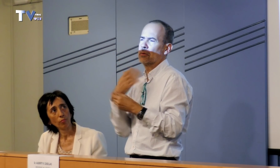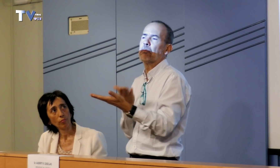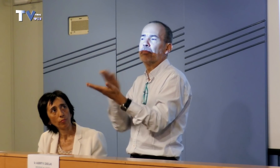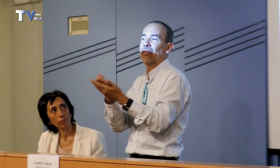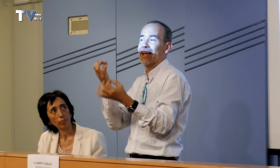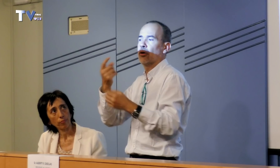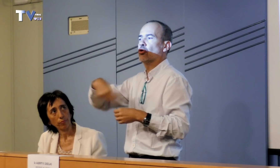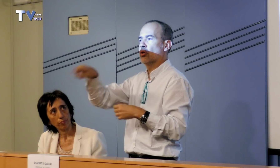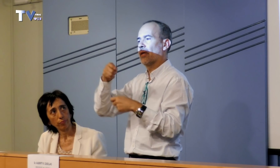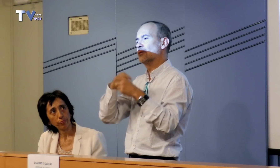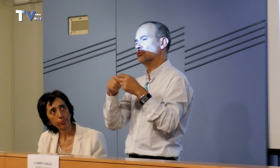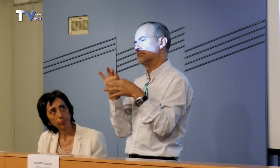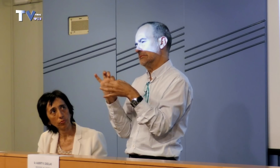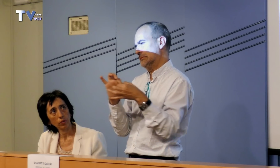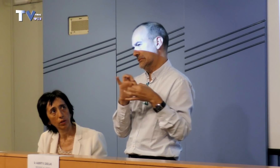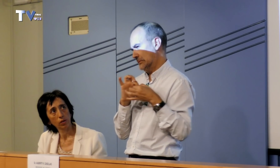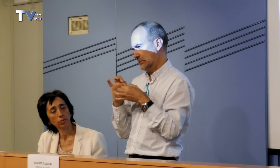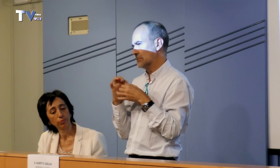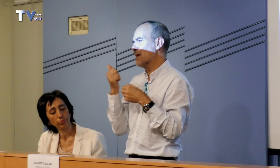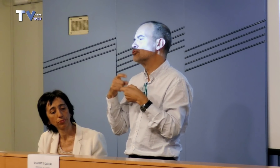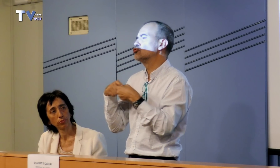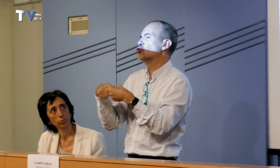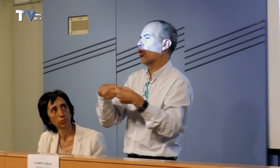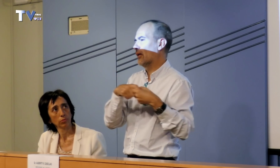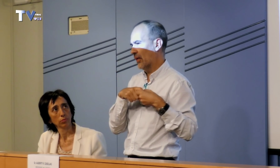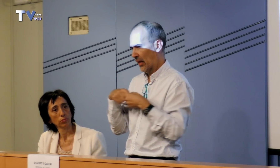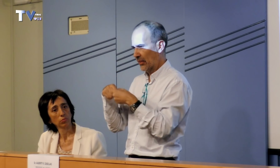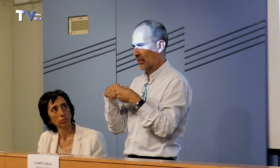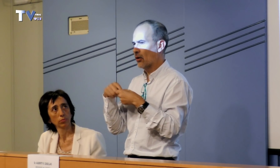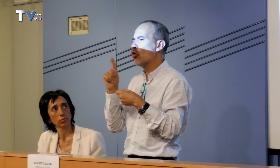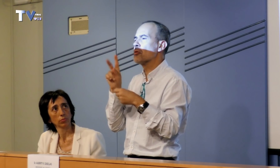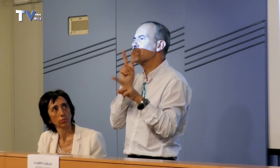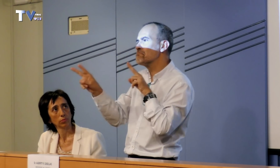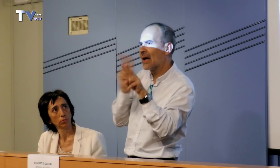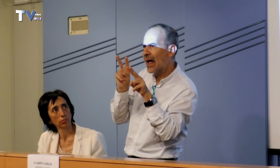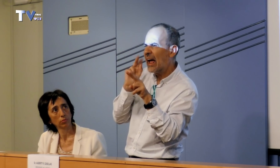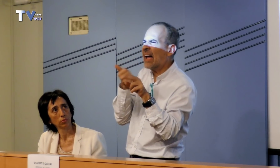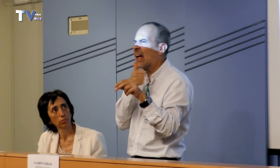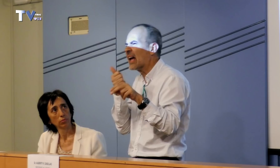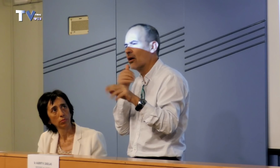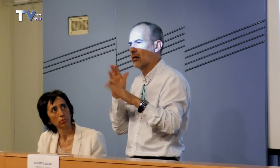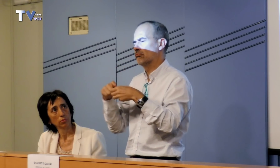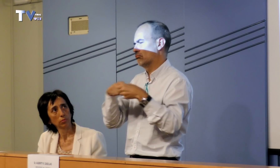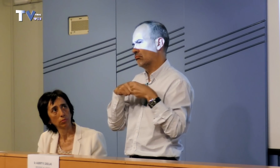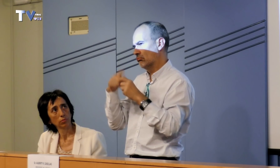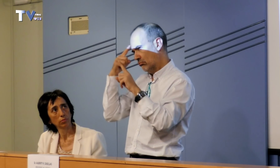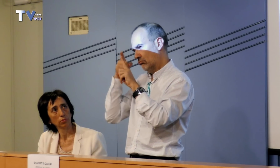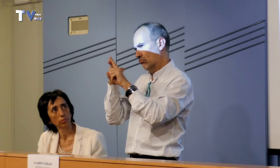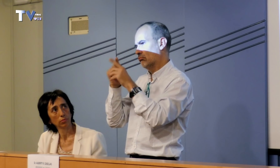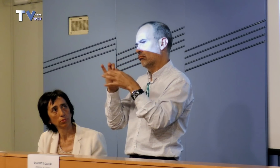ser optimistes, hem de demostrar aquesta unió, aquesta col·laboració, aquesta solidaritat entre nosaltres. No veure aquí què té i què